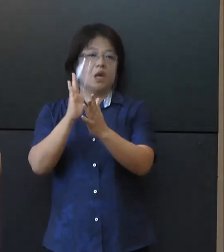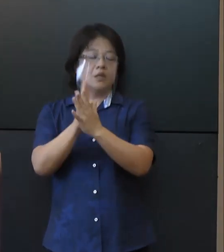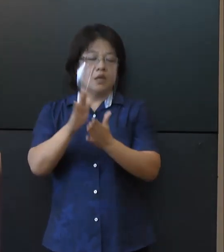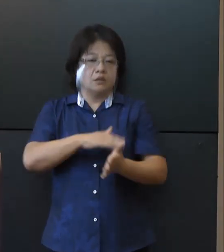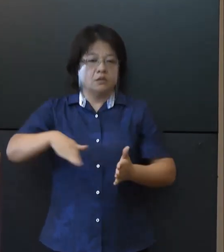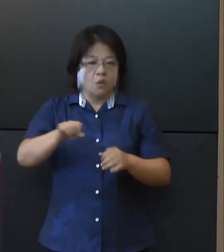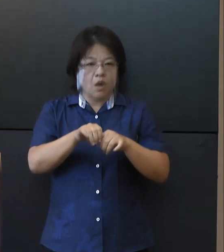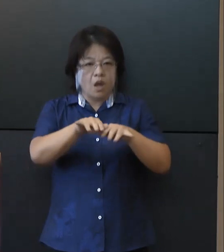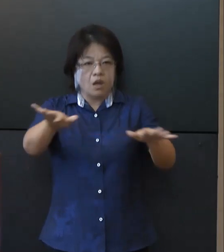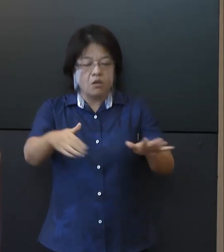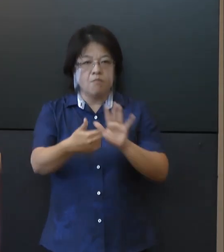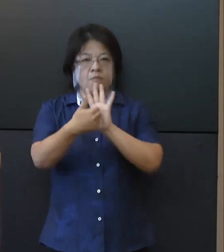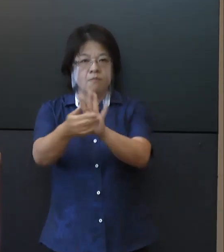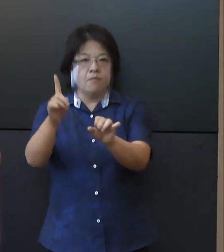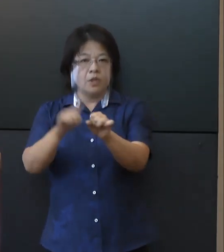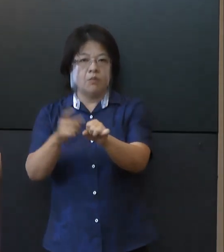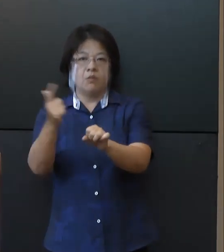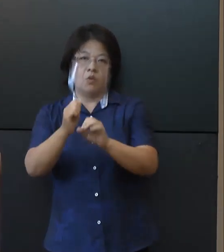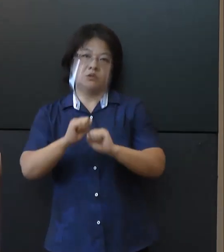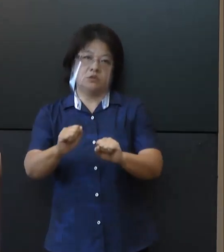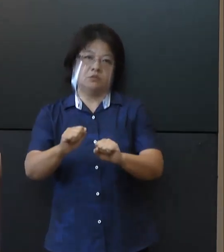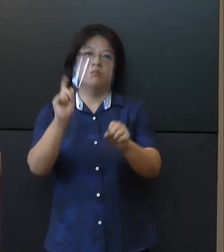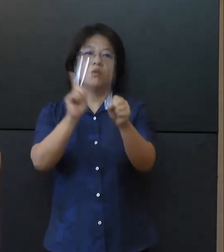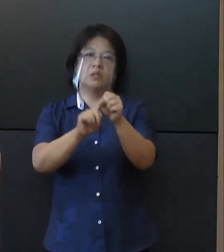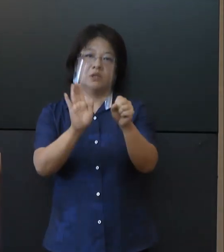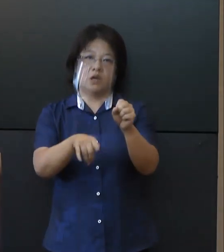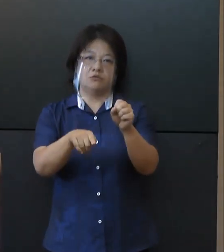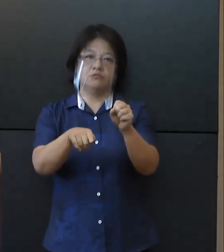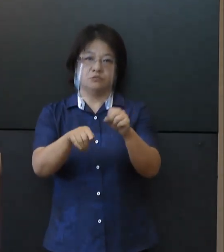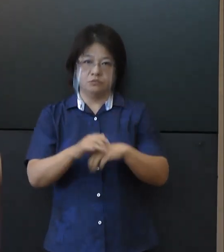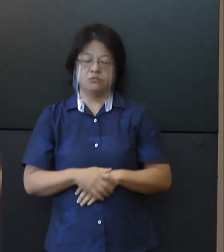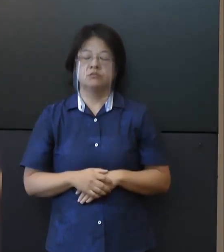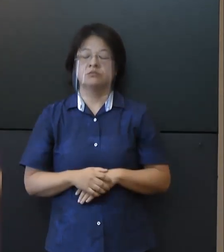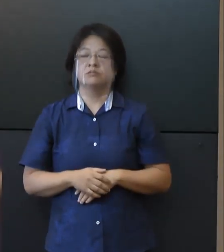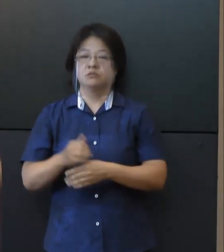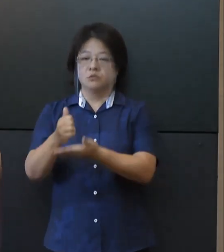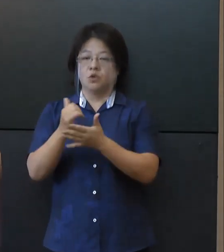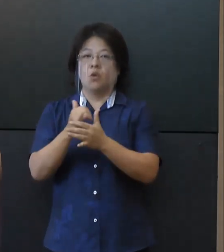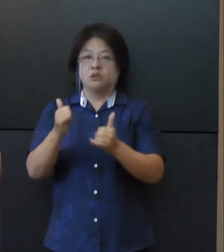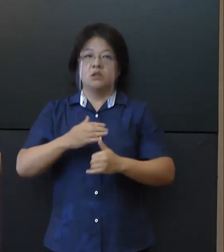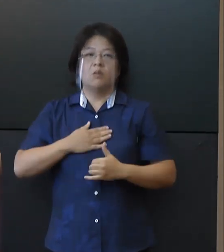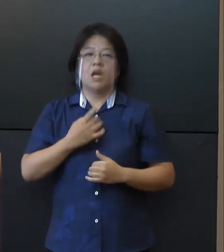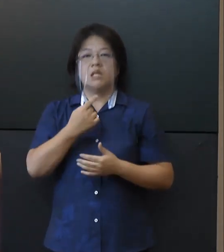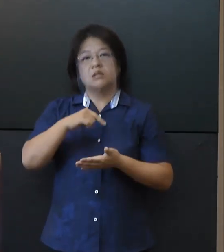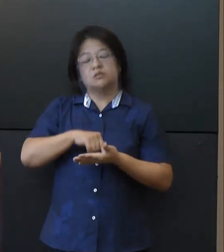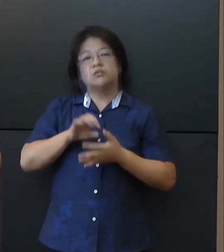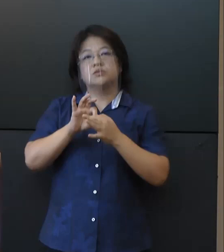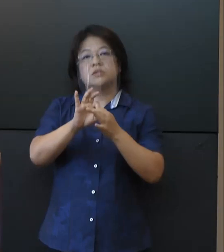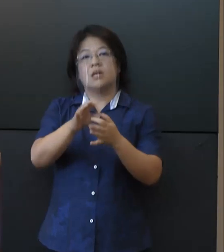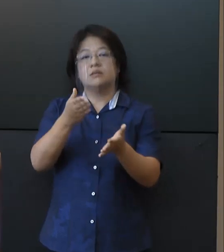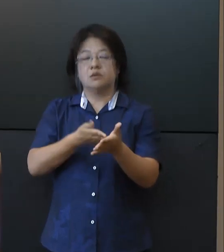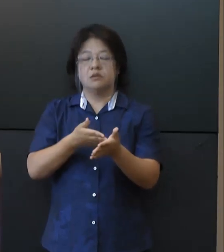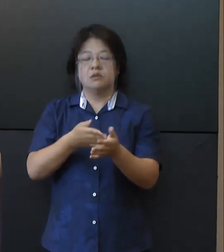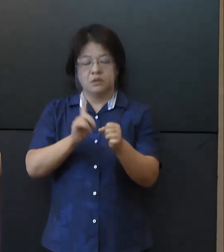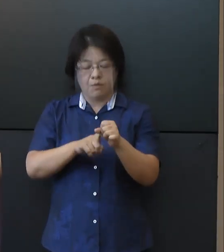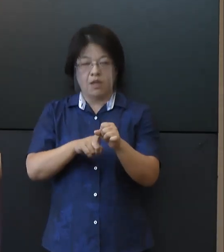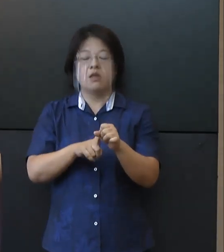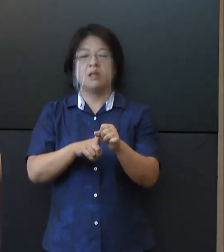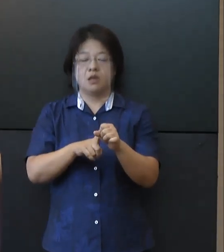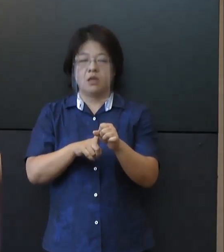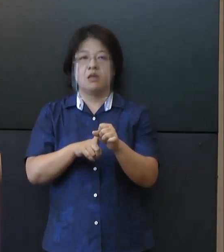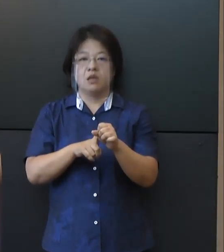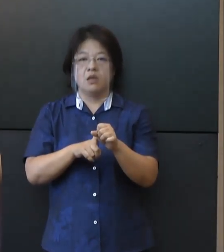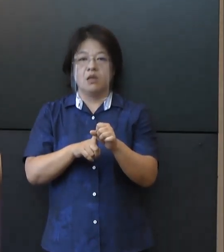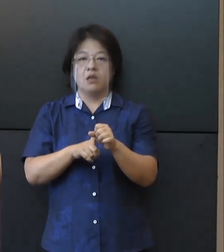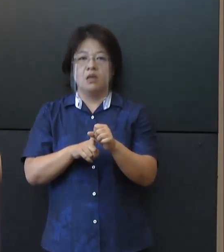化を図ります。また旅行者に分かりやすく伝えるため、旅行者視点